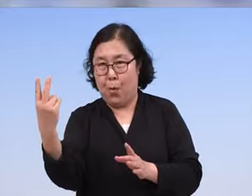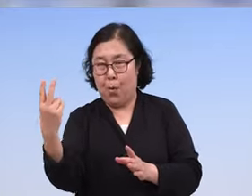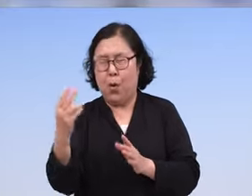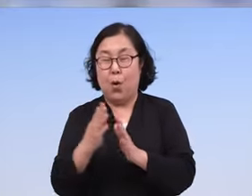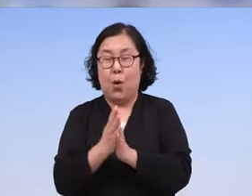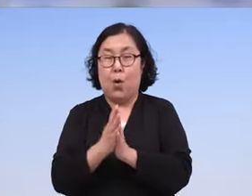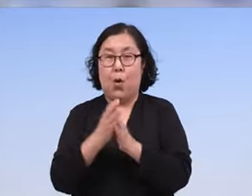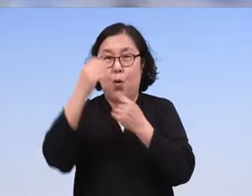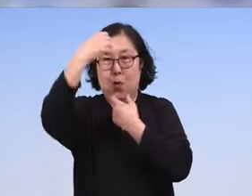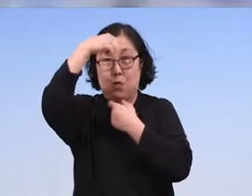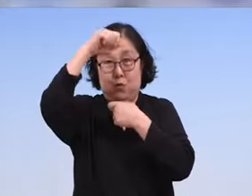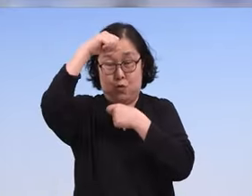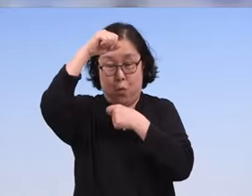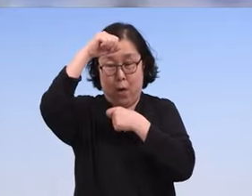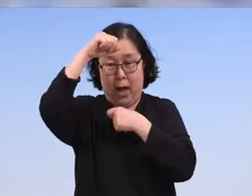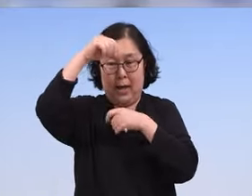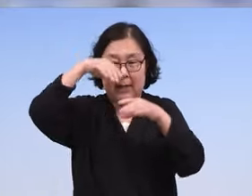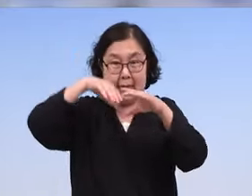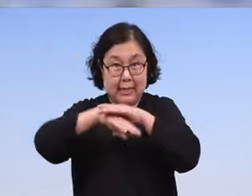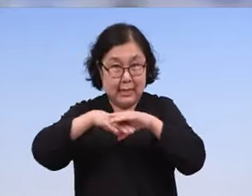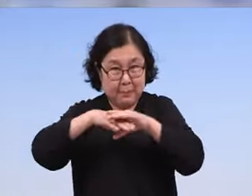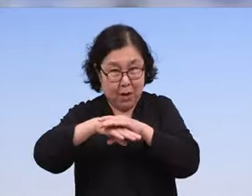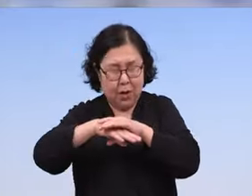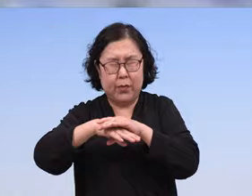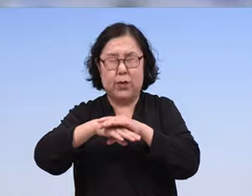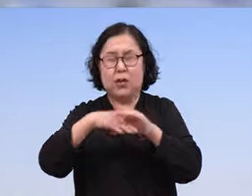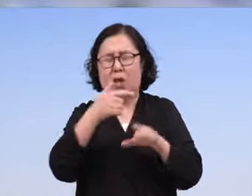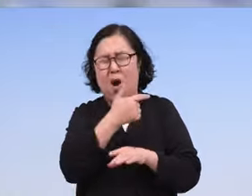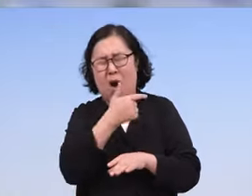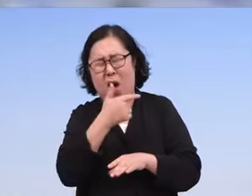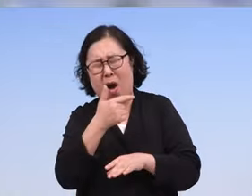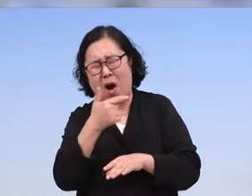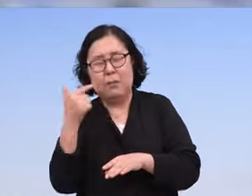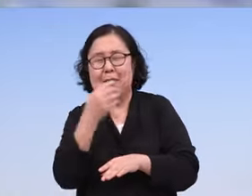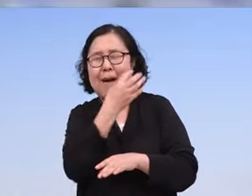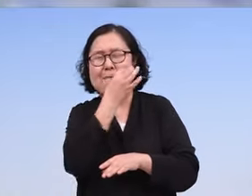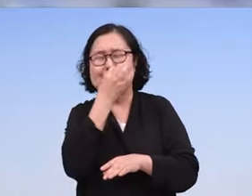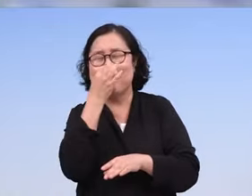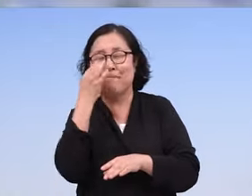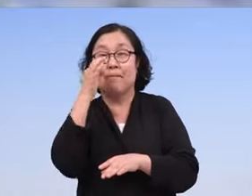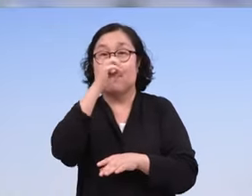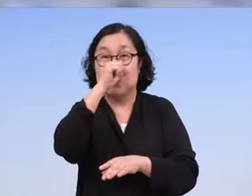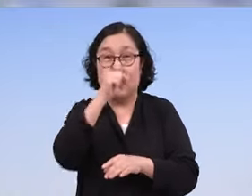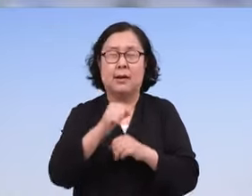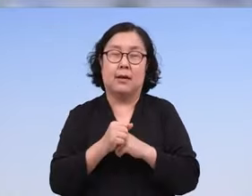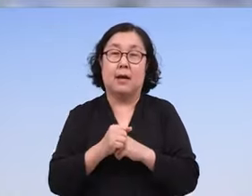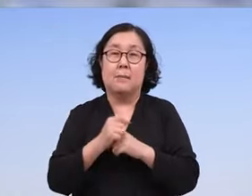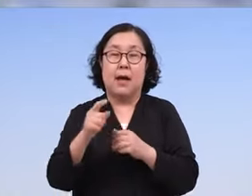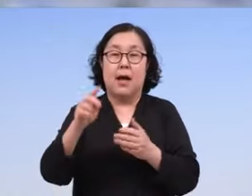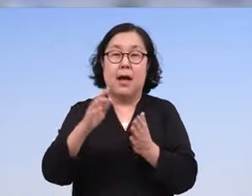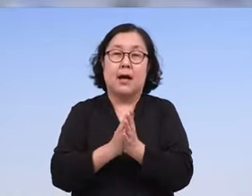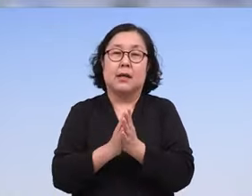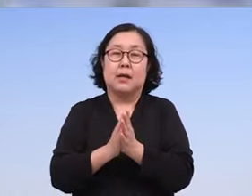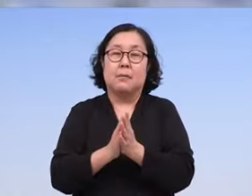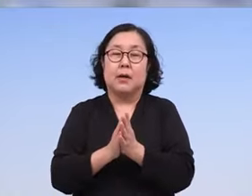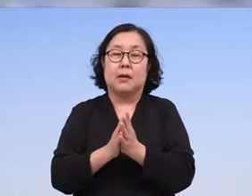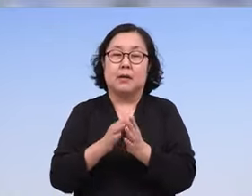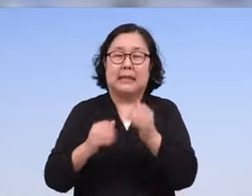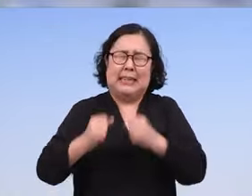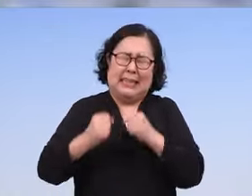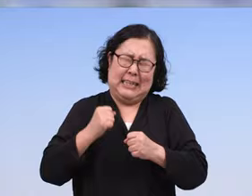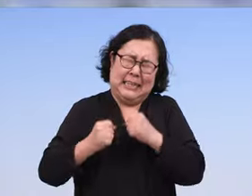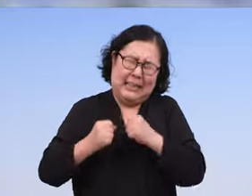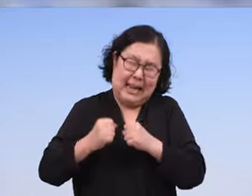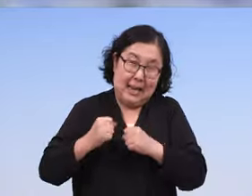추석 선물로 왕자표 운동화를 신고 견딜 수 없어가지고 온 동네를